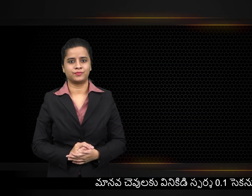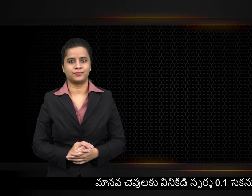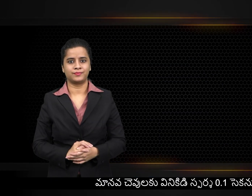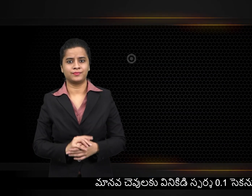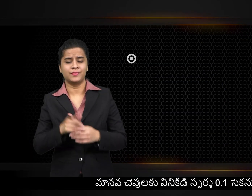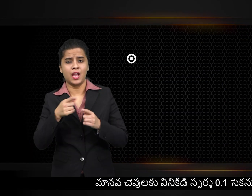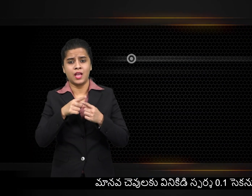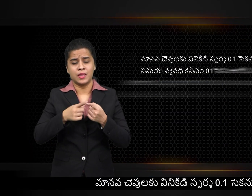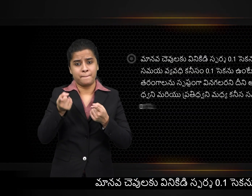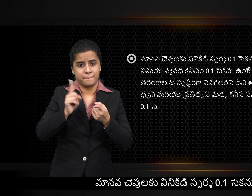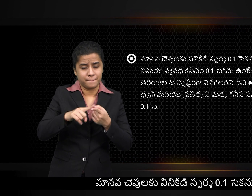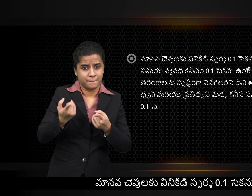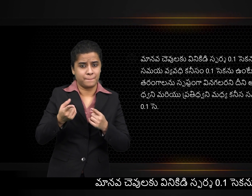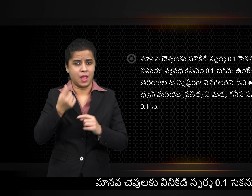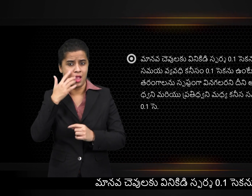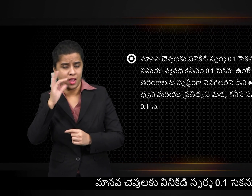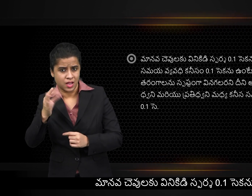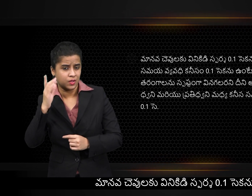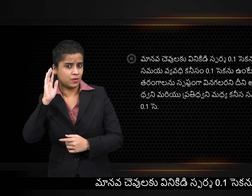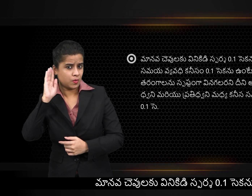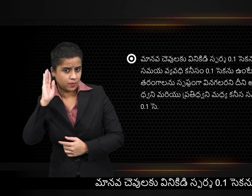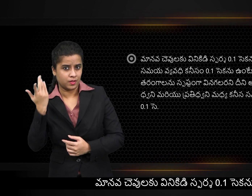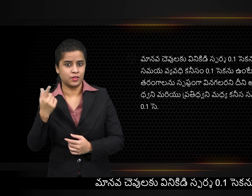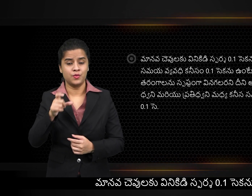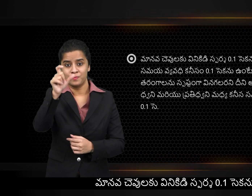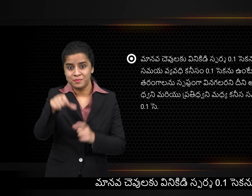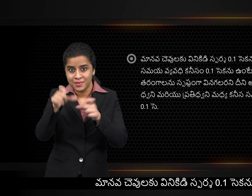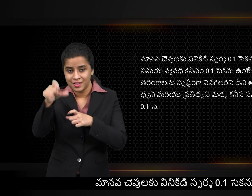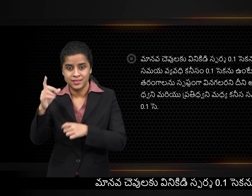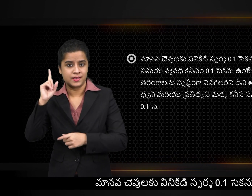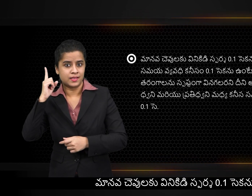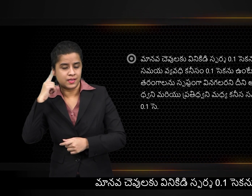మానవ చెవులకి వినికిడి స్పర్శ 0.1 సెకను.